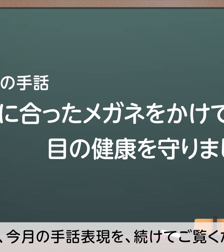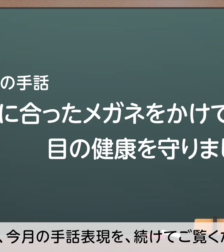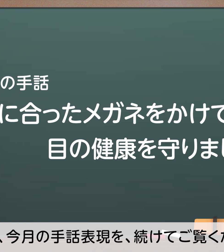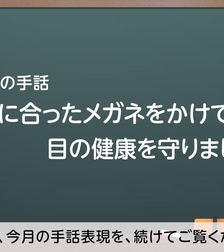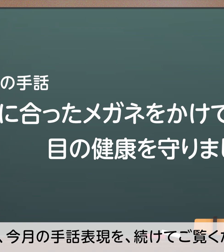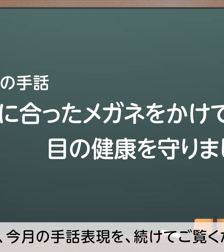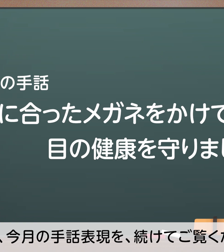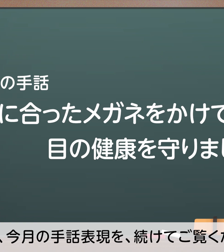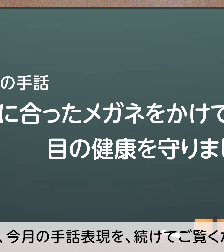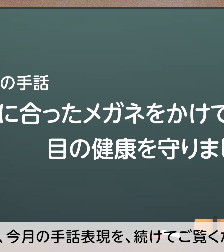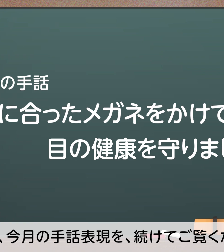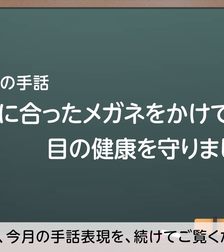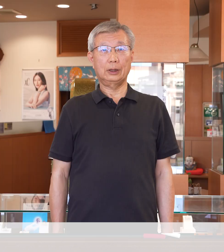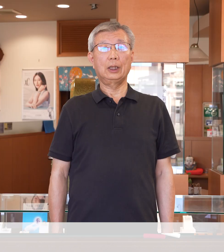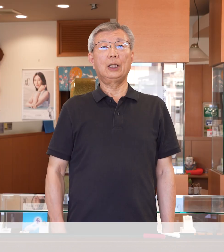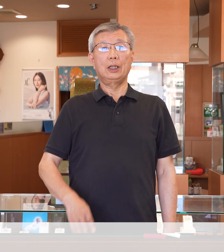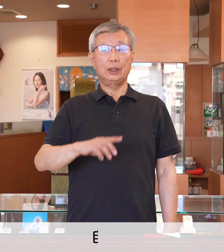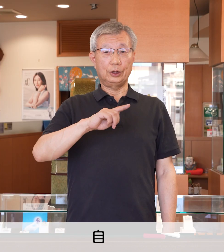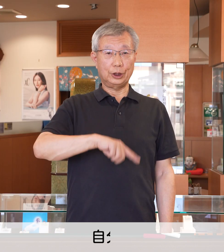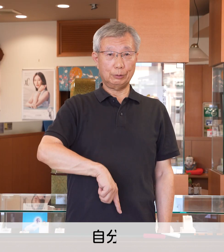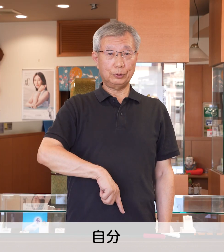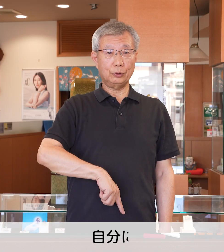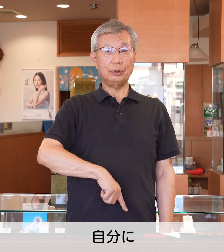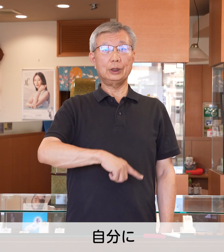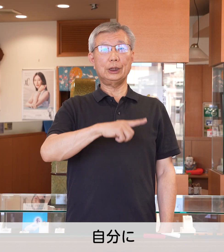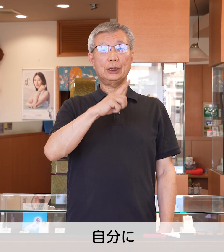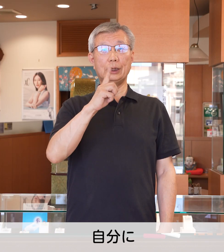現をご覧ください。